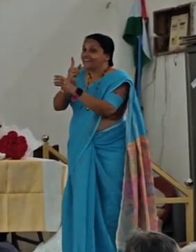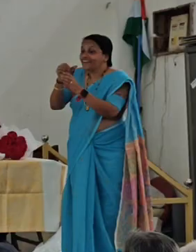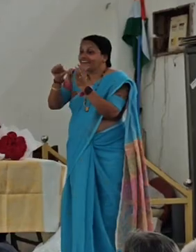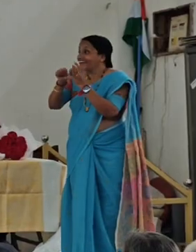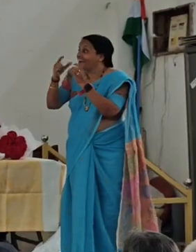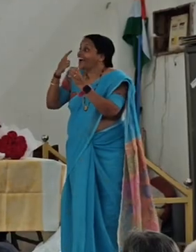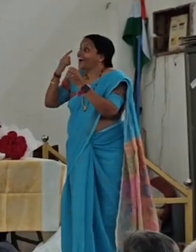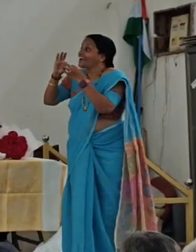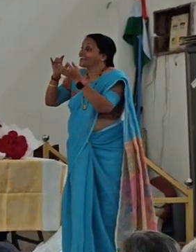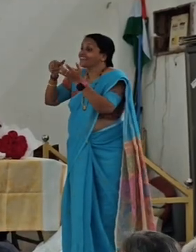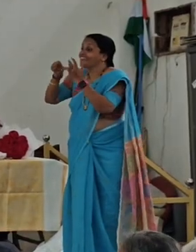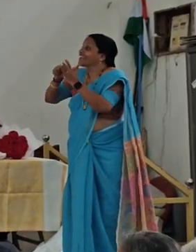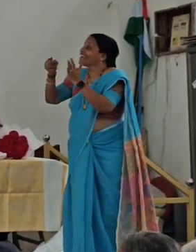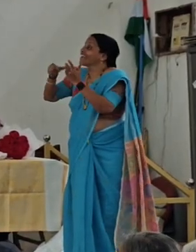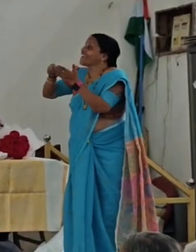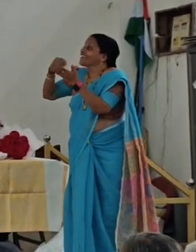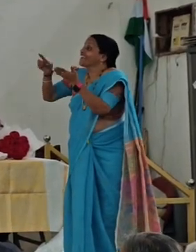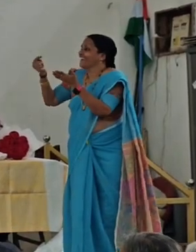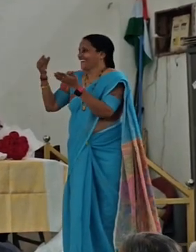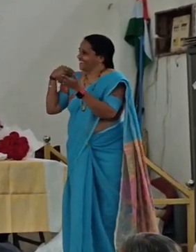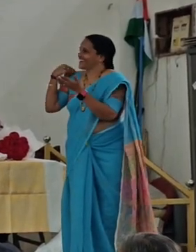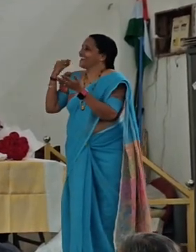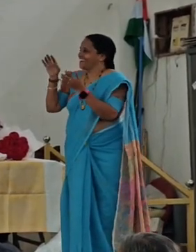దానివల్ల మనకు